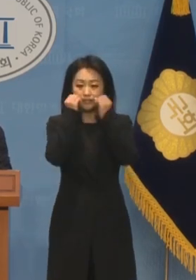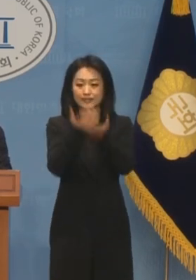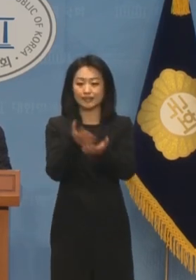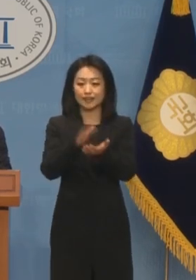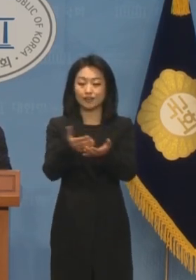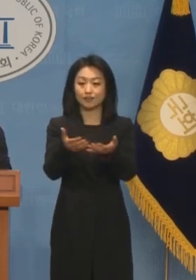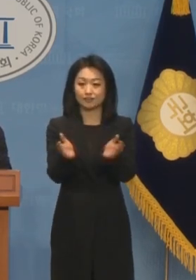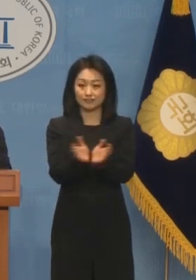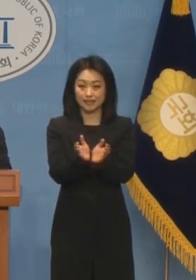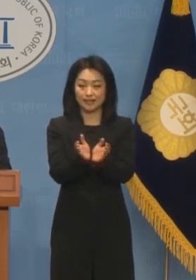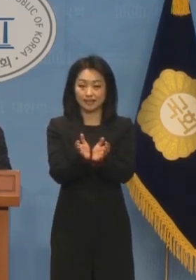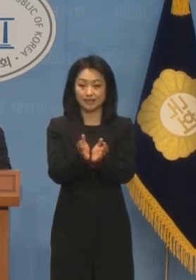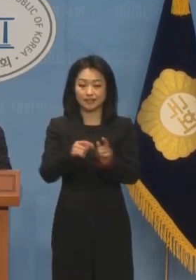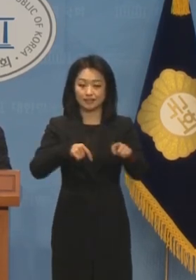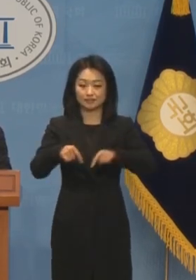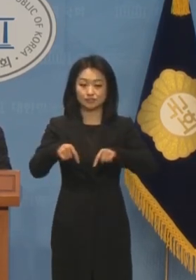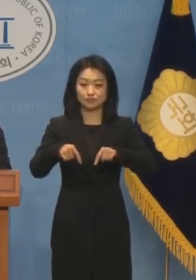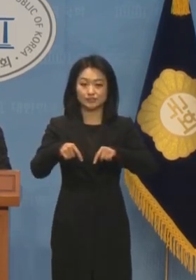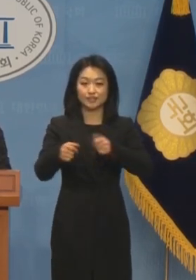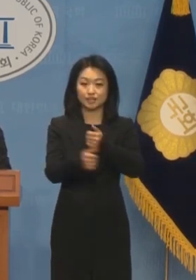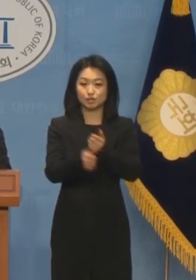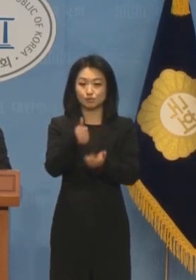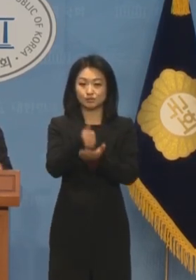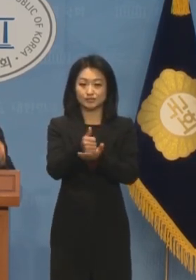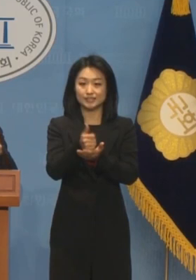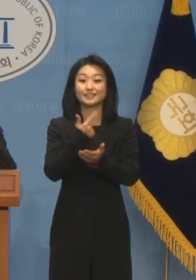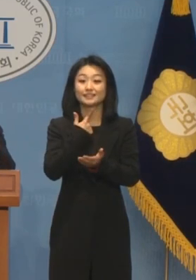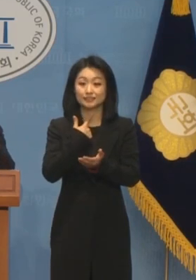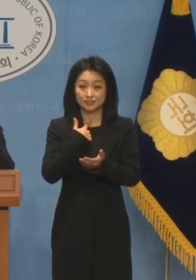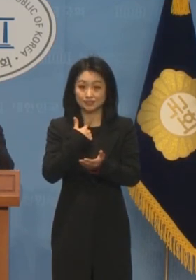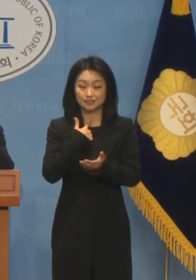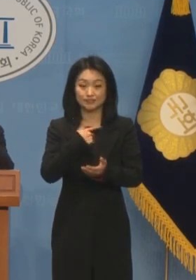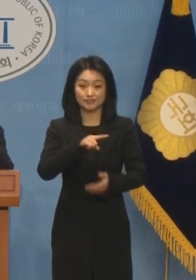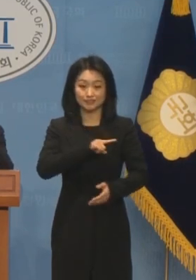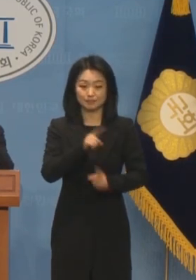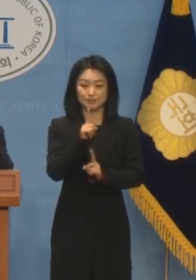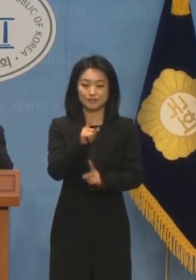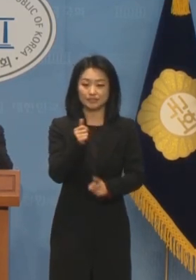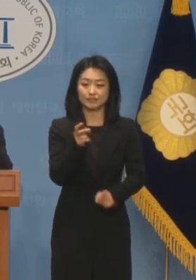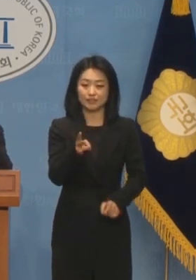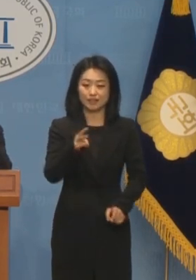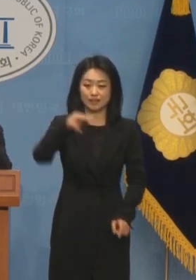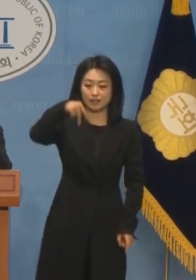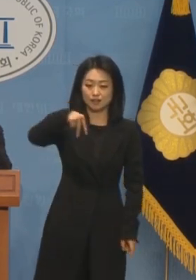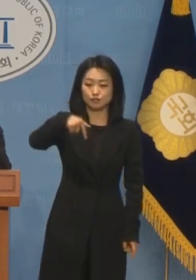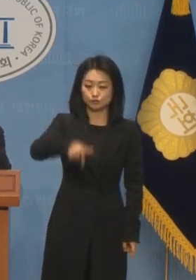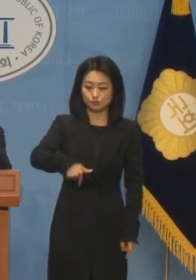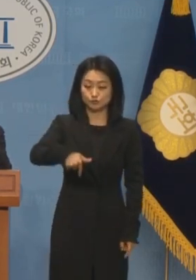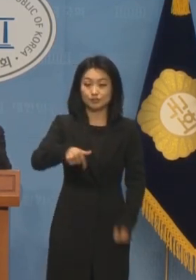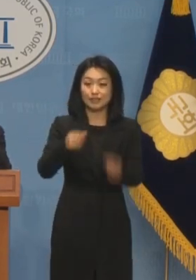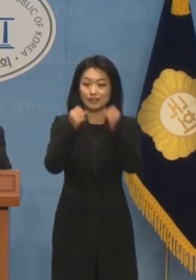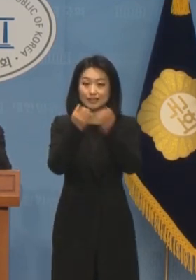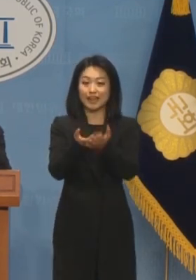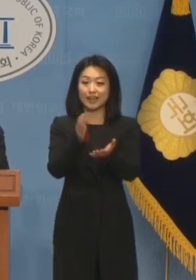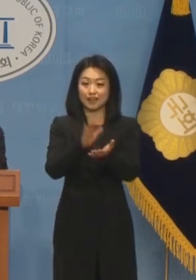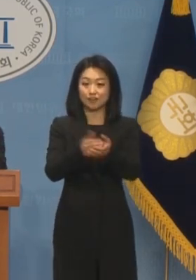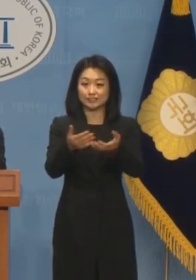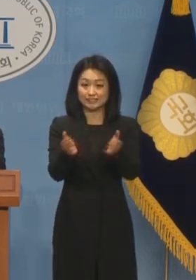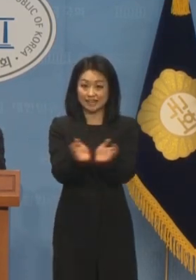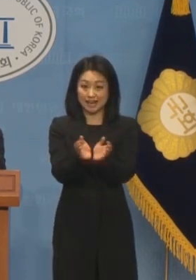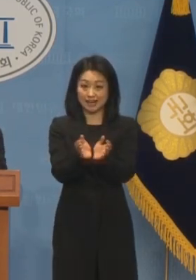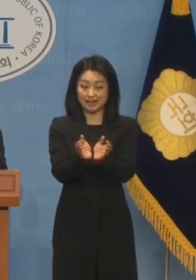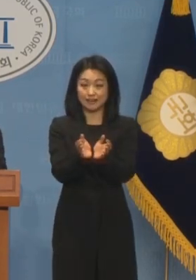개혁신당 전 정책위 부의장 이혜숙입니다. 이 자리는 개혁신당